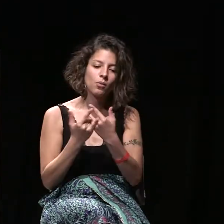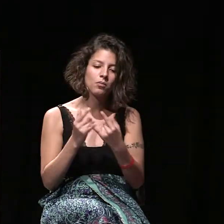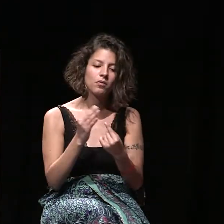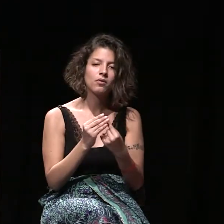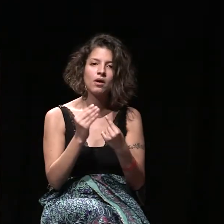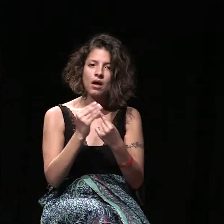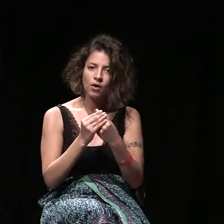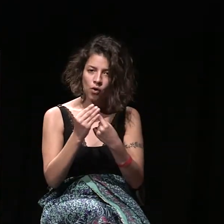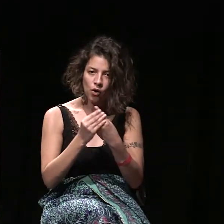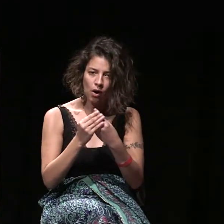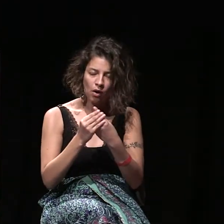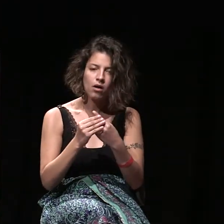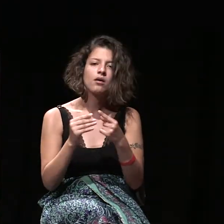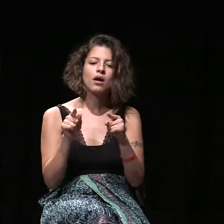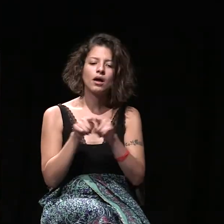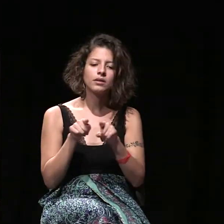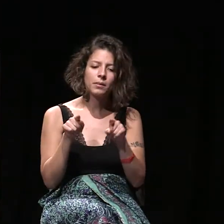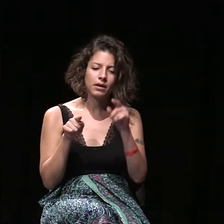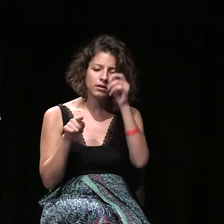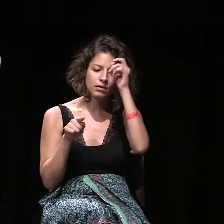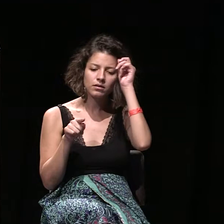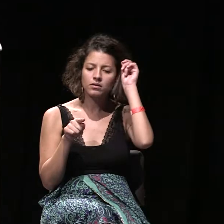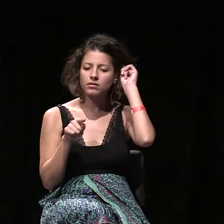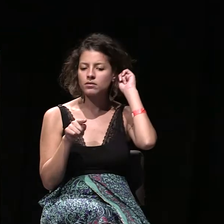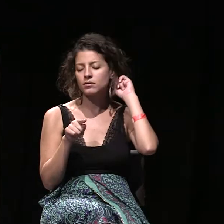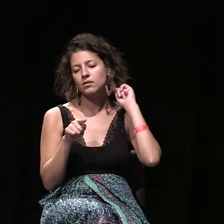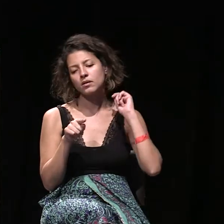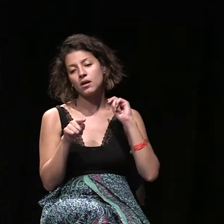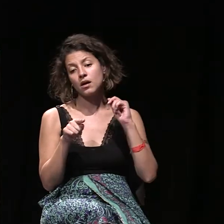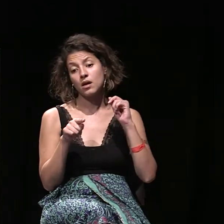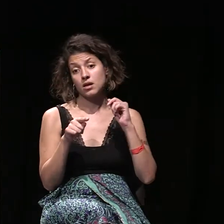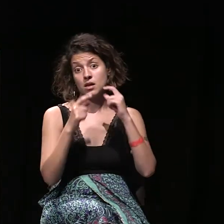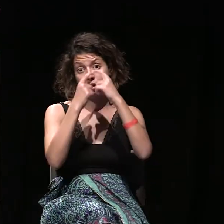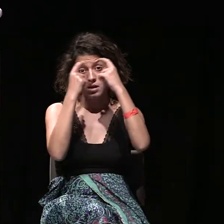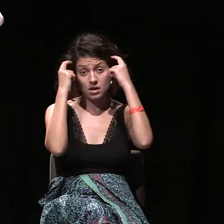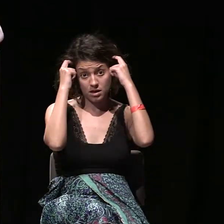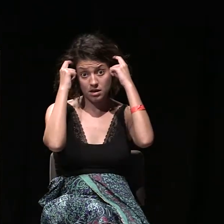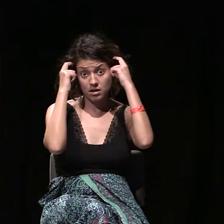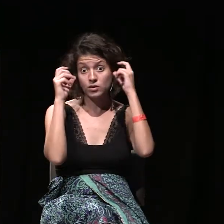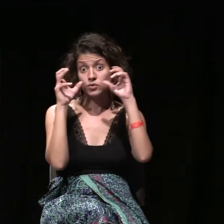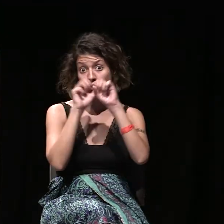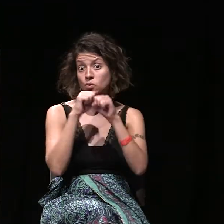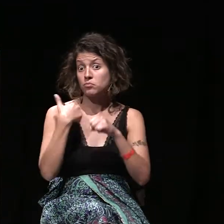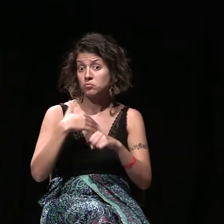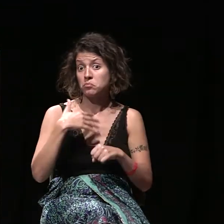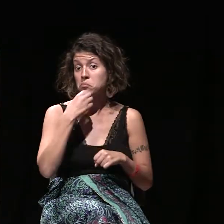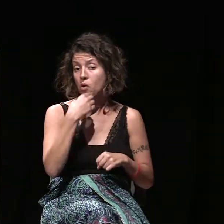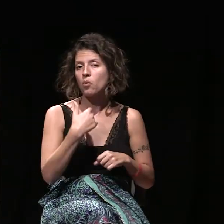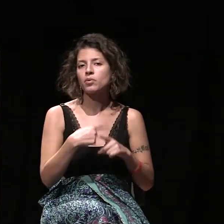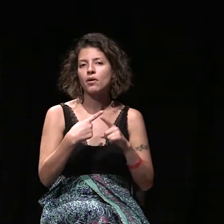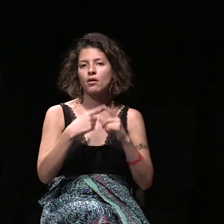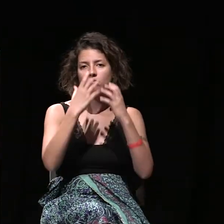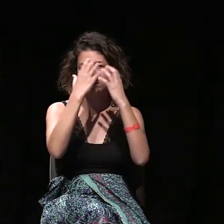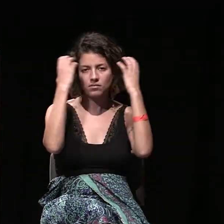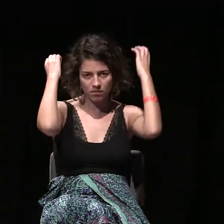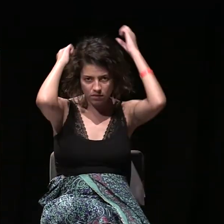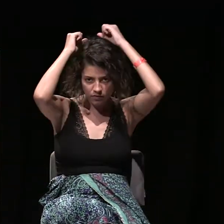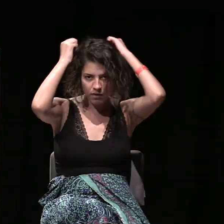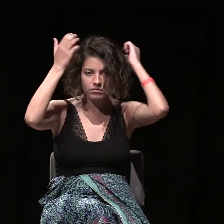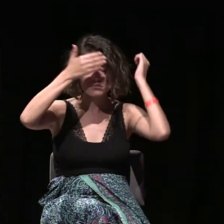A rádio, esse desafio no escuro é muito bom, coloca uma venda e aí, então,